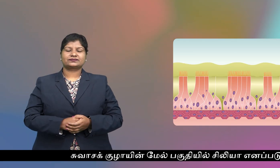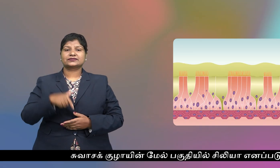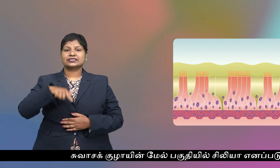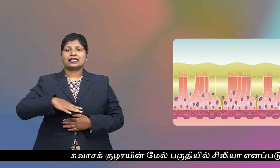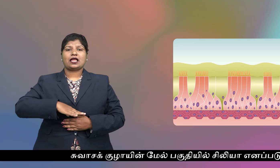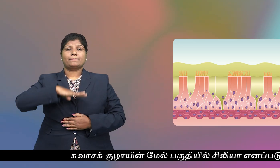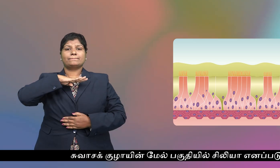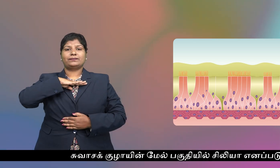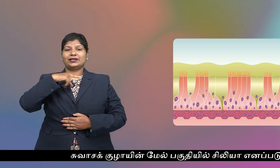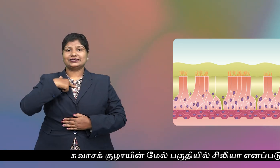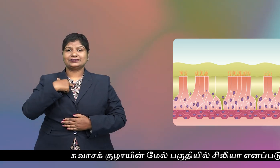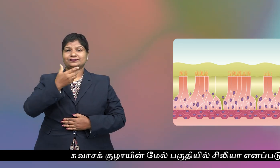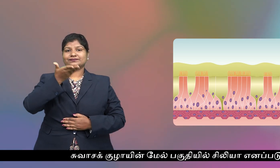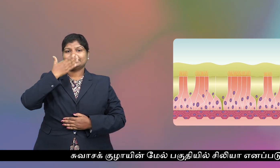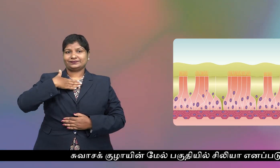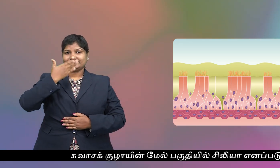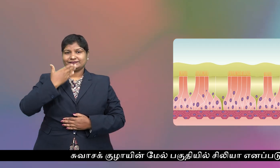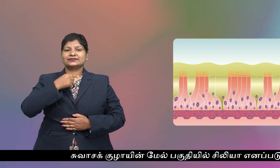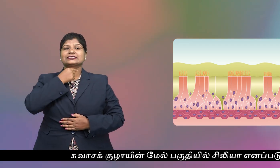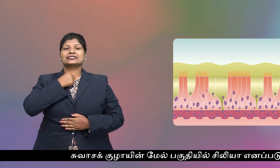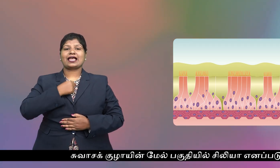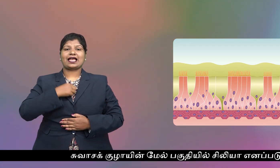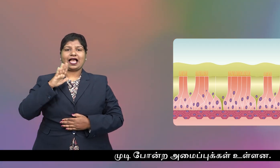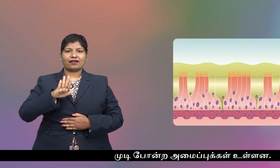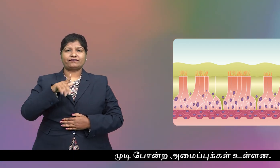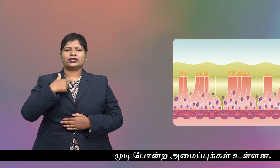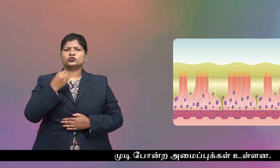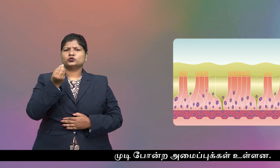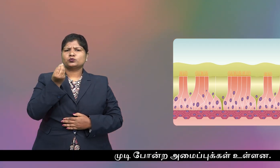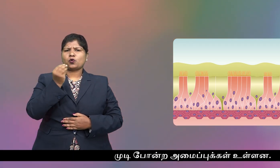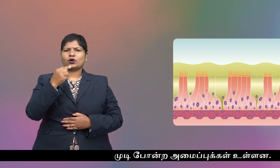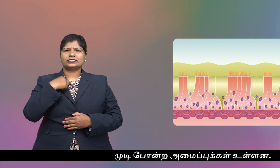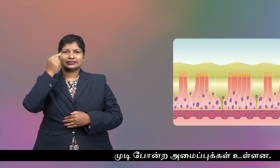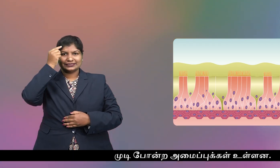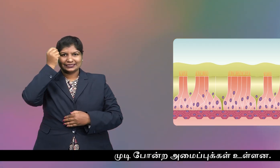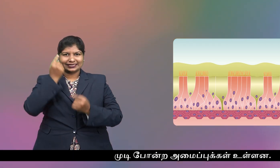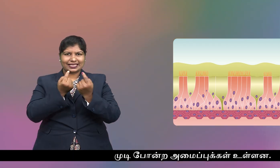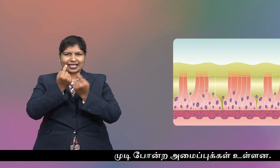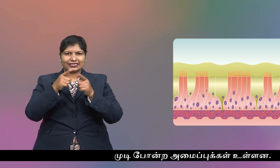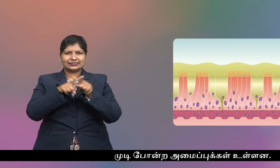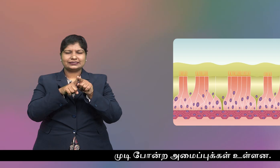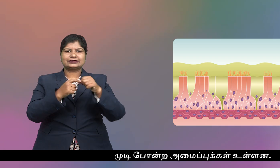சுவாச குழாயின் மேல் பகுதியில் சிலியா எனப்படும் சிறிய முடி போன்ற அமைப்புகள் உள்ளன.